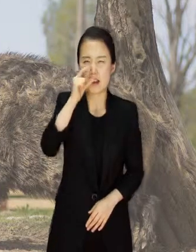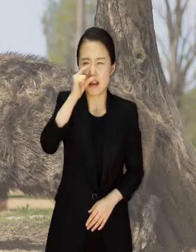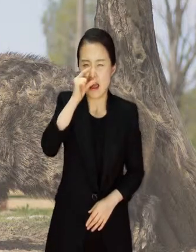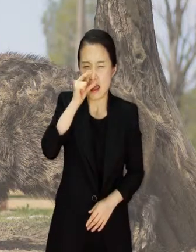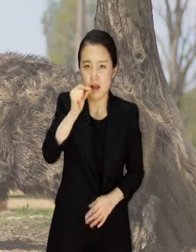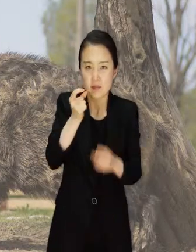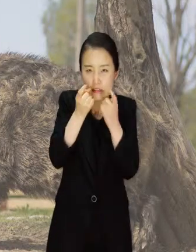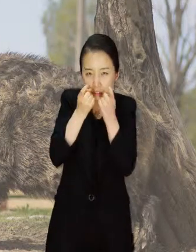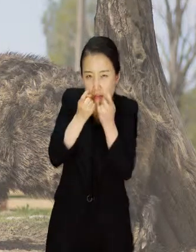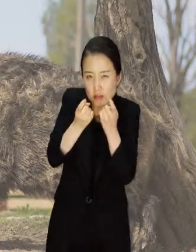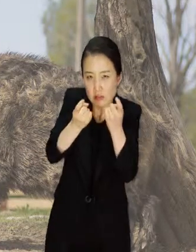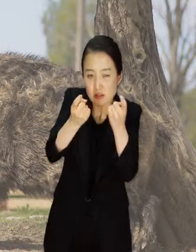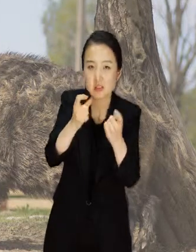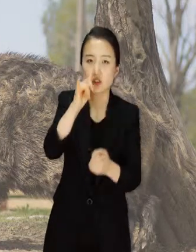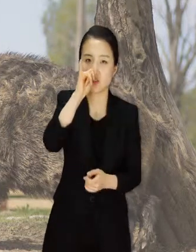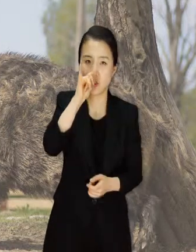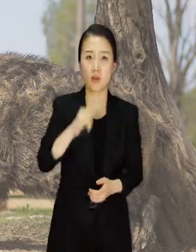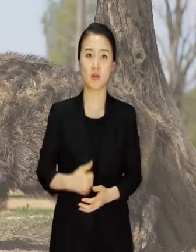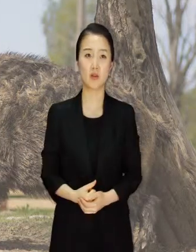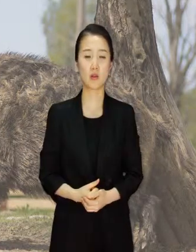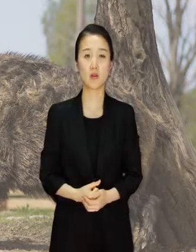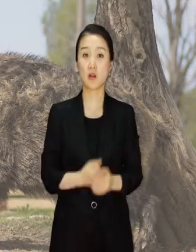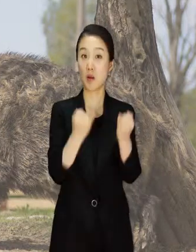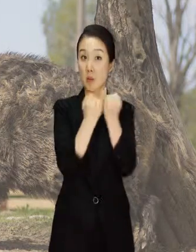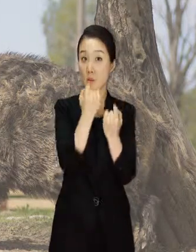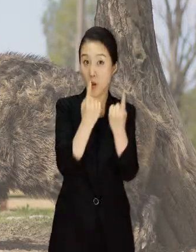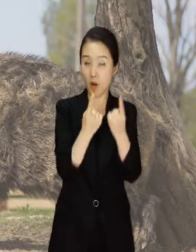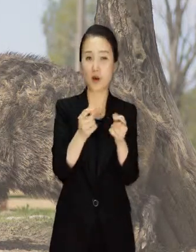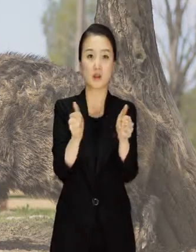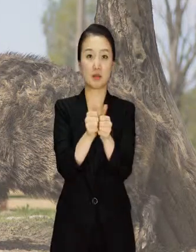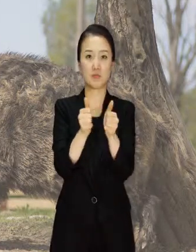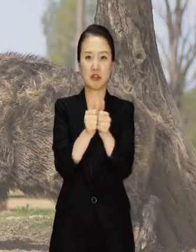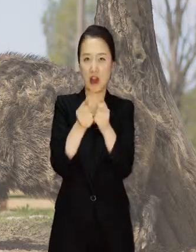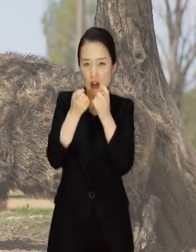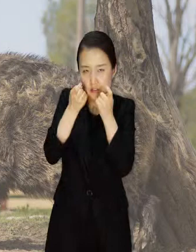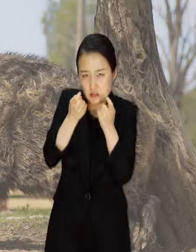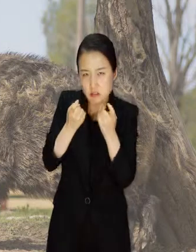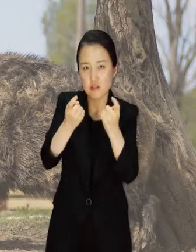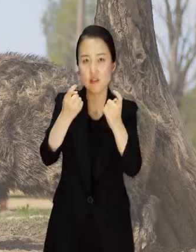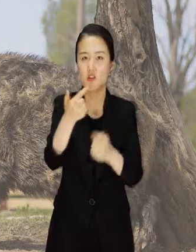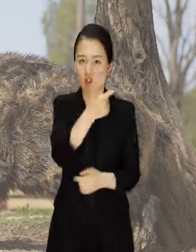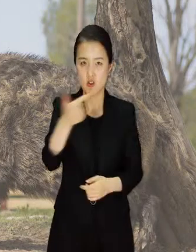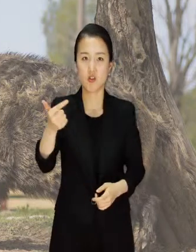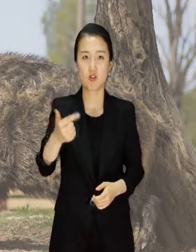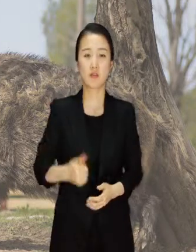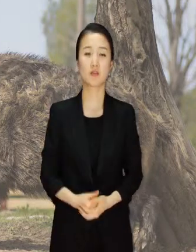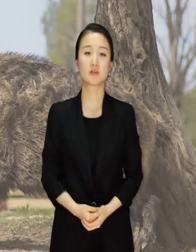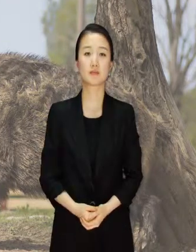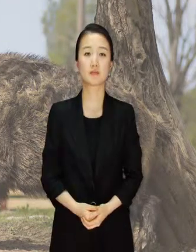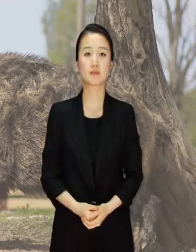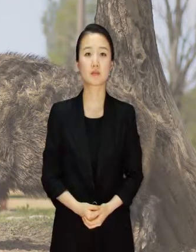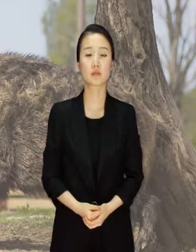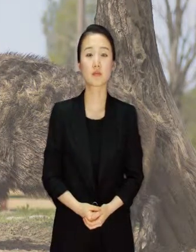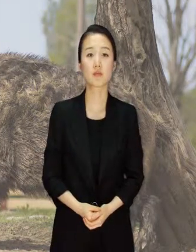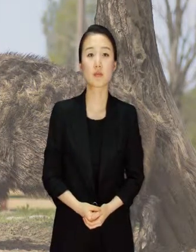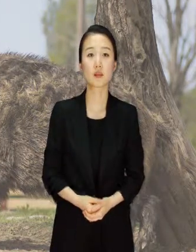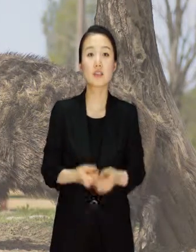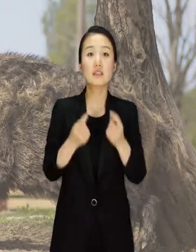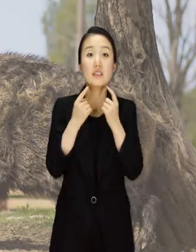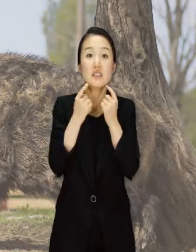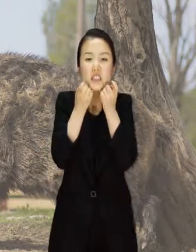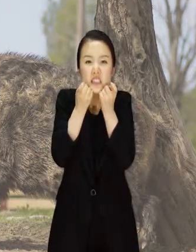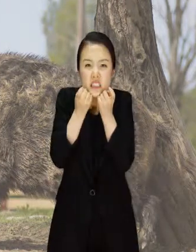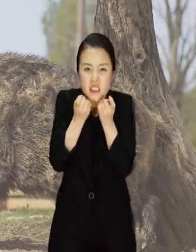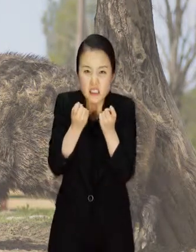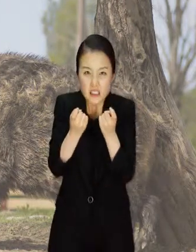단단하고 날카로운 엄니가 밖으로 나와 있다는 거야. 특히 암컷보다는 수컷이 엄니가 더 많이